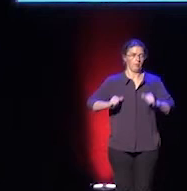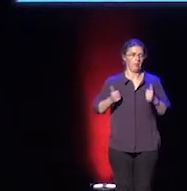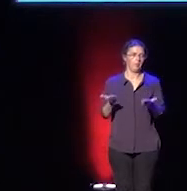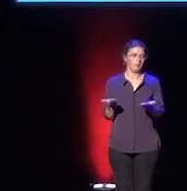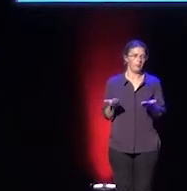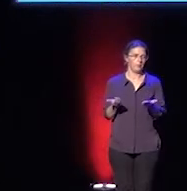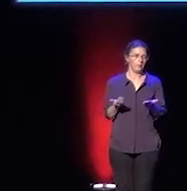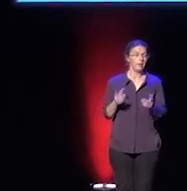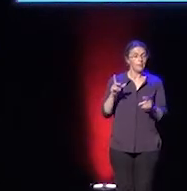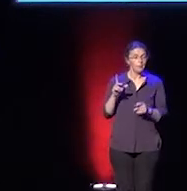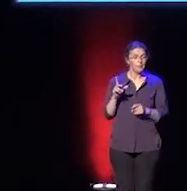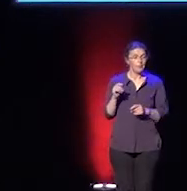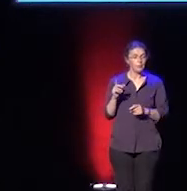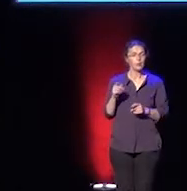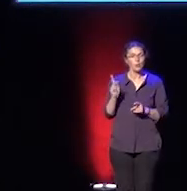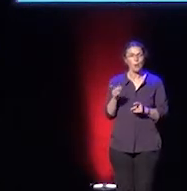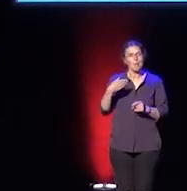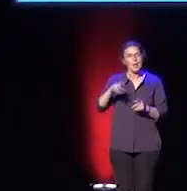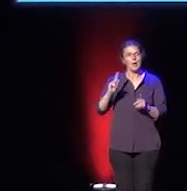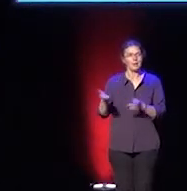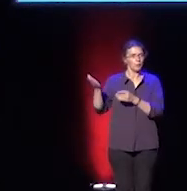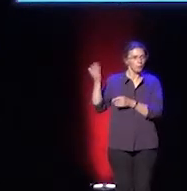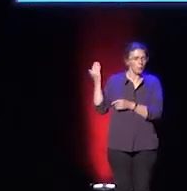Das bedeutet, man wird aber noch mehr als